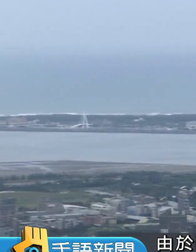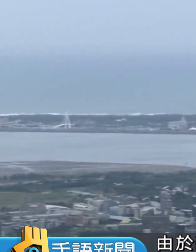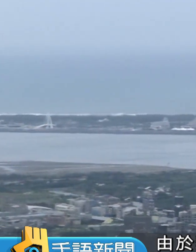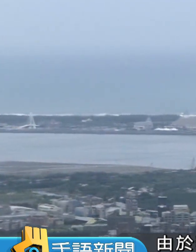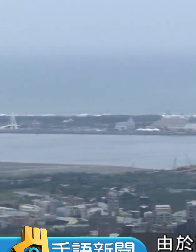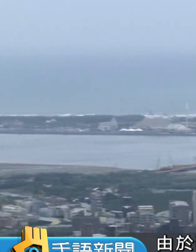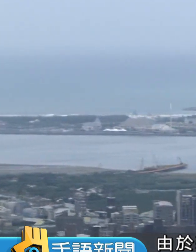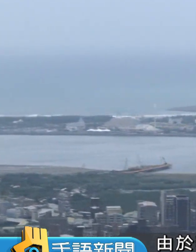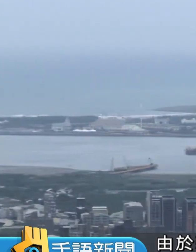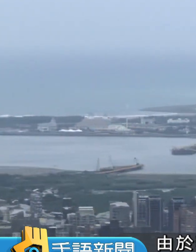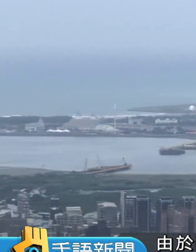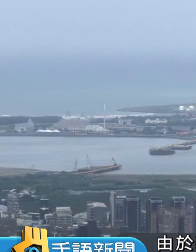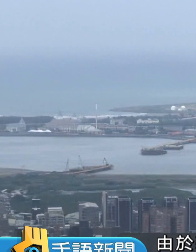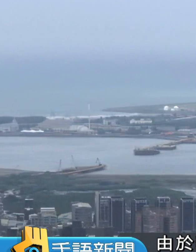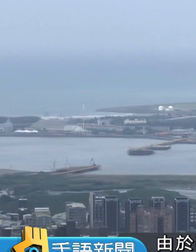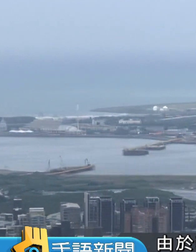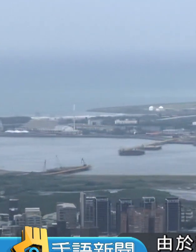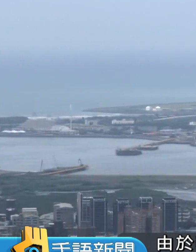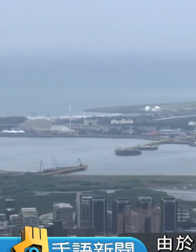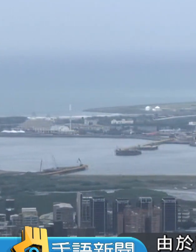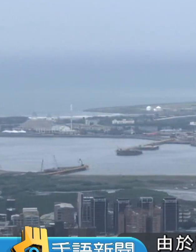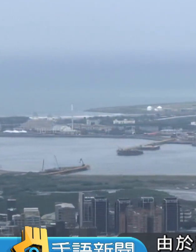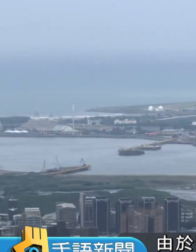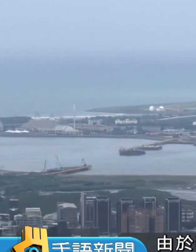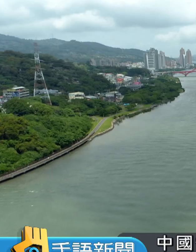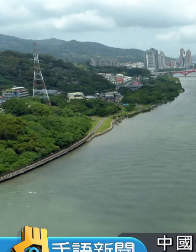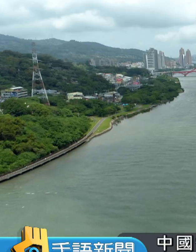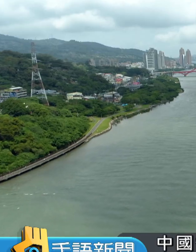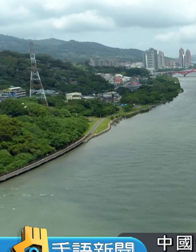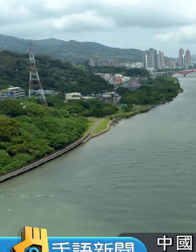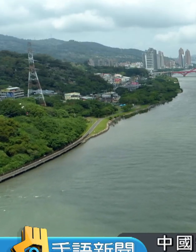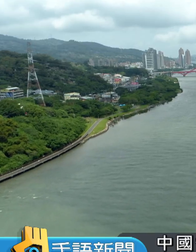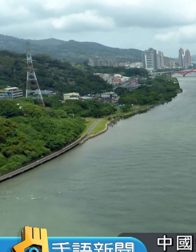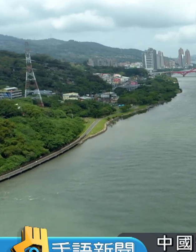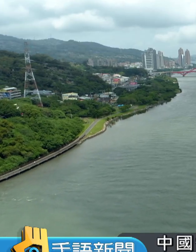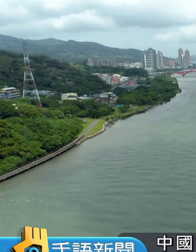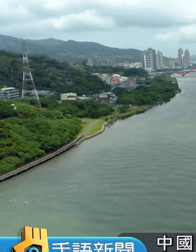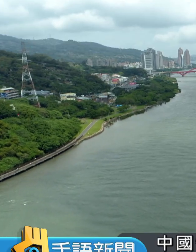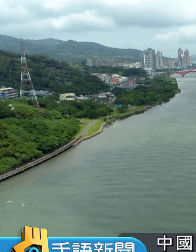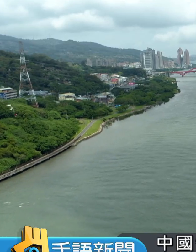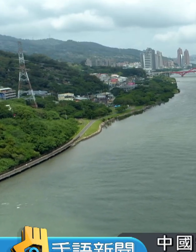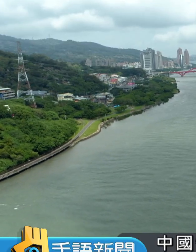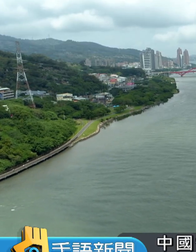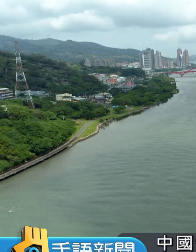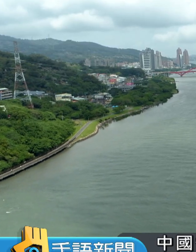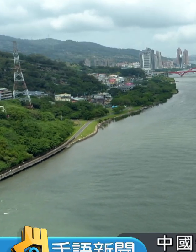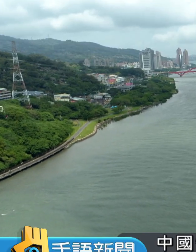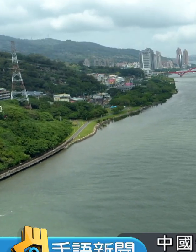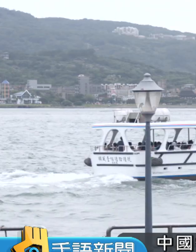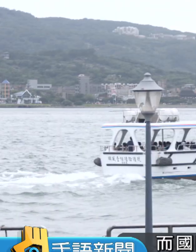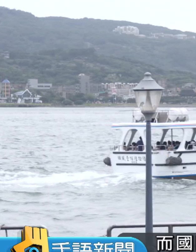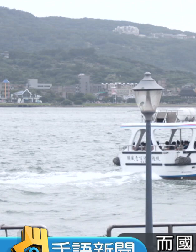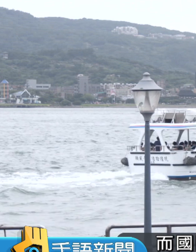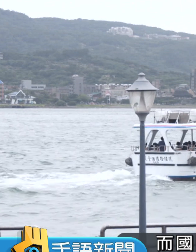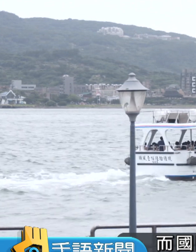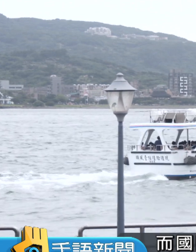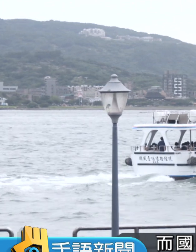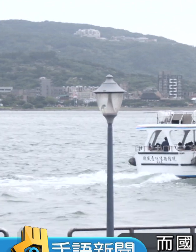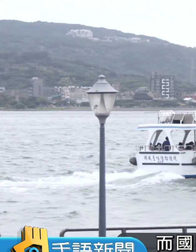口是戍守首都政经中枢的防卫铁三角，中国快艇长驱直入，引发军事意图臆测。而国防部长郭立雄定调，